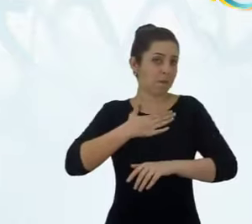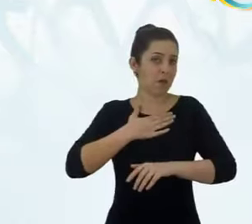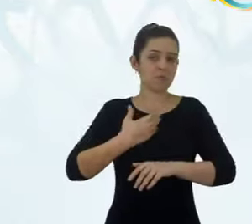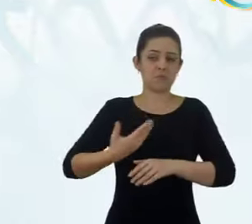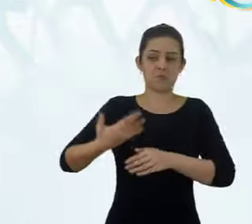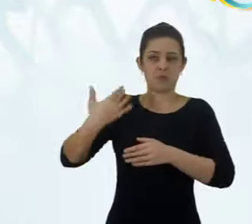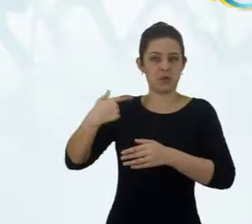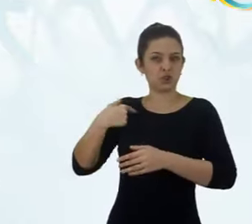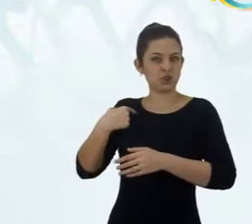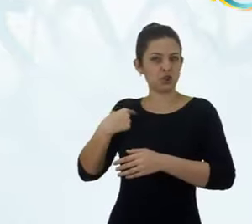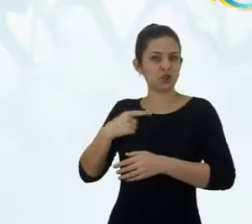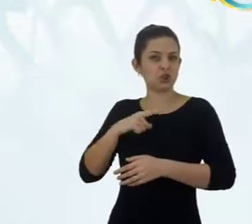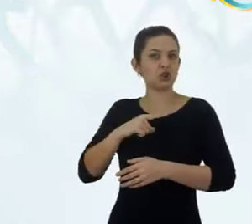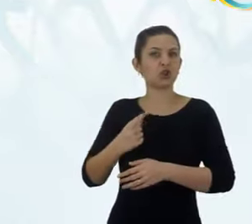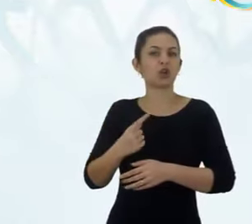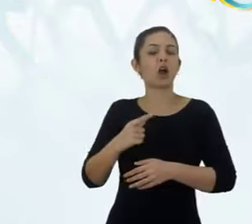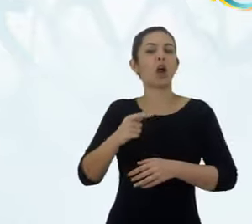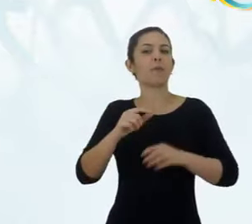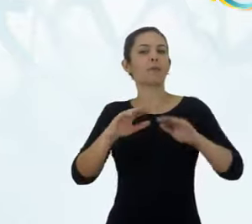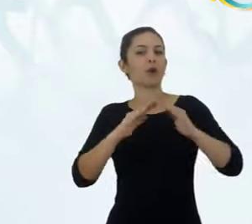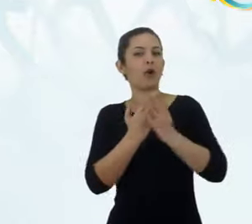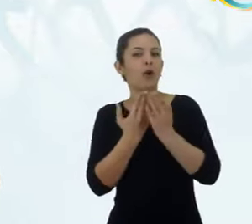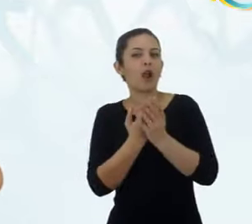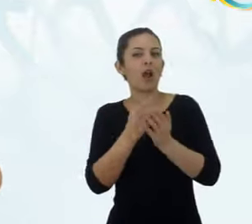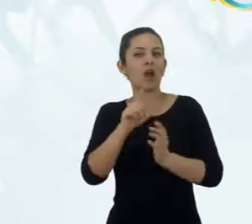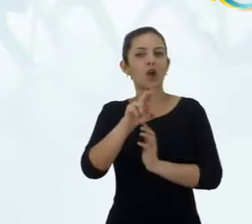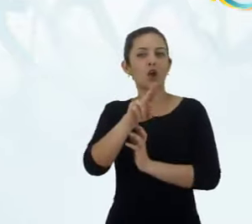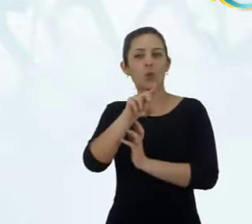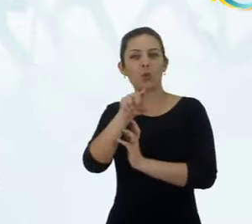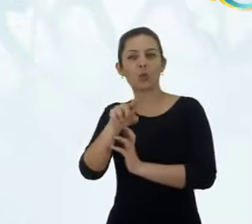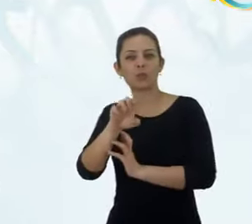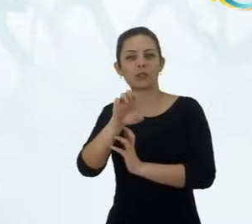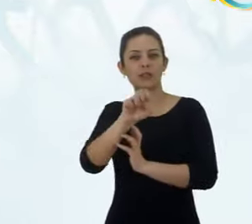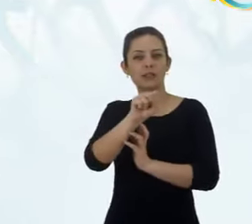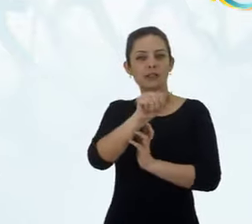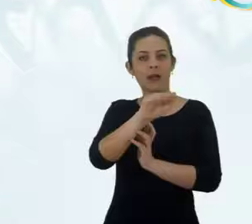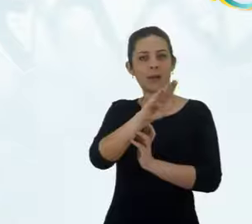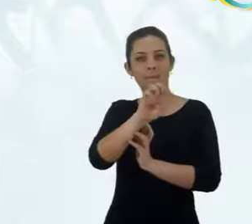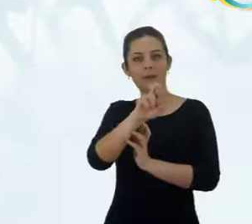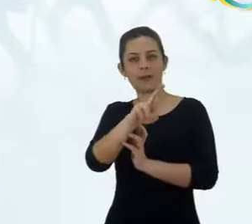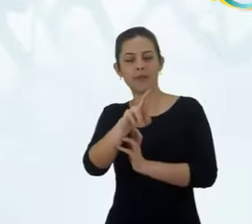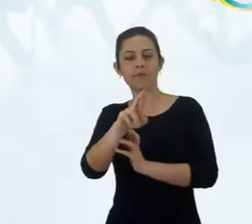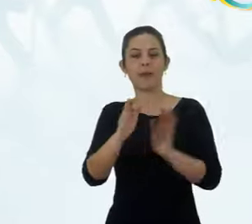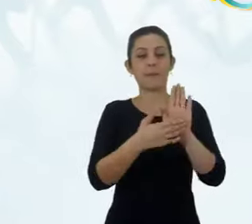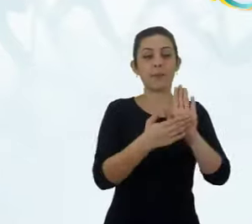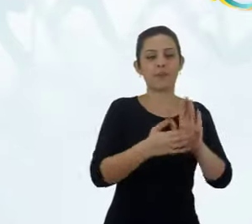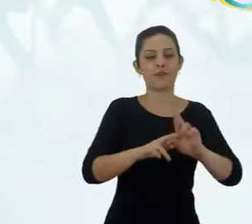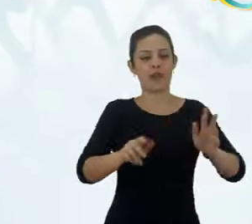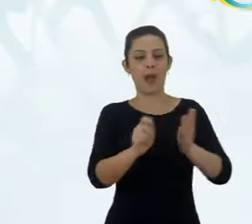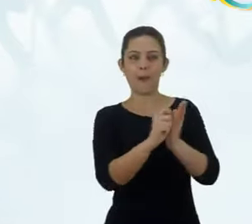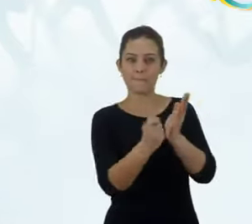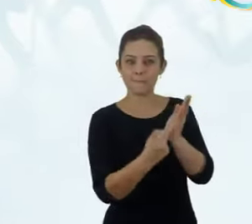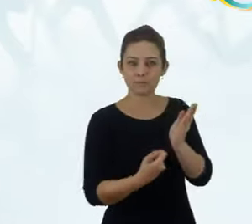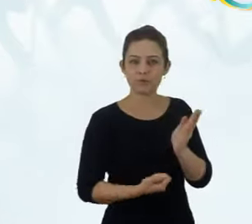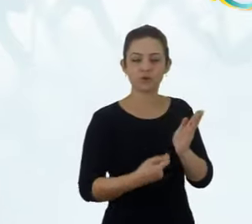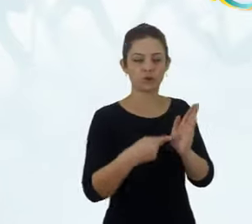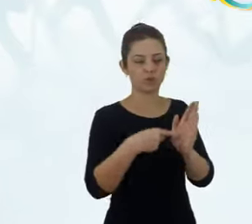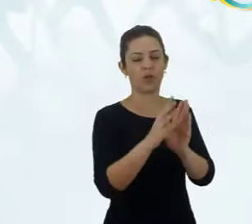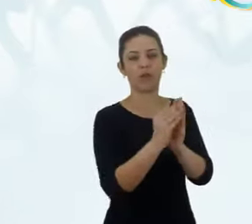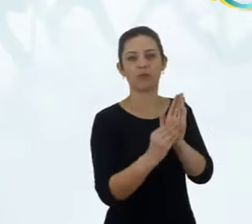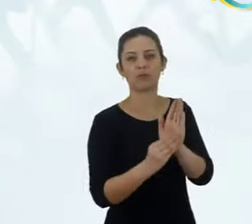minha, quando a gente tinha aqui na época o Colégio Luz do Saber e a gente tinha essa proposta diferenciada, toda a apostila era